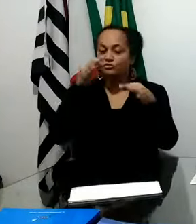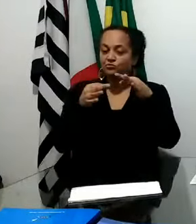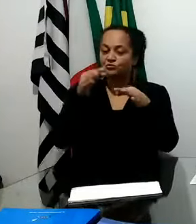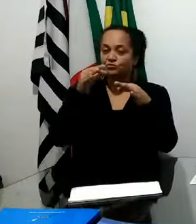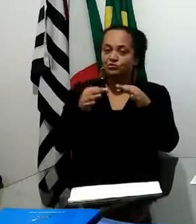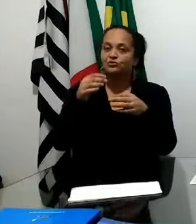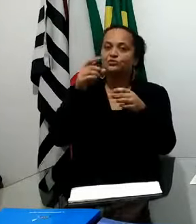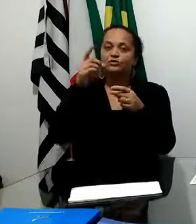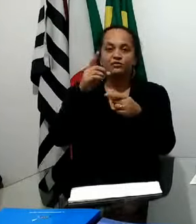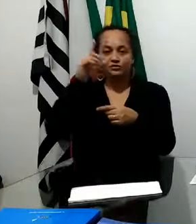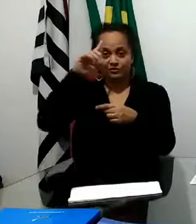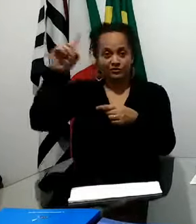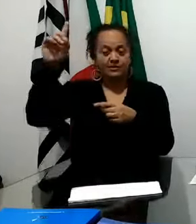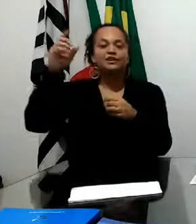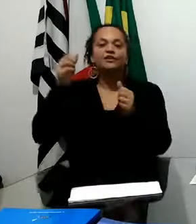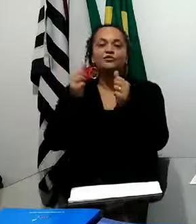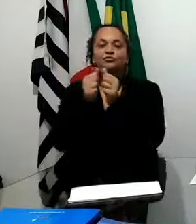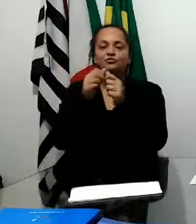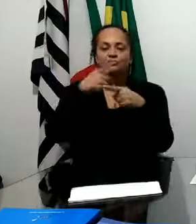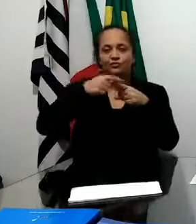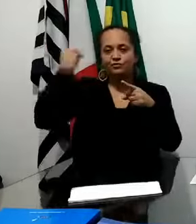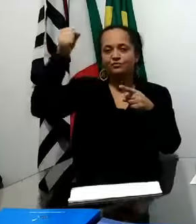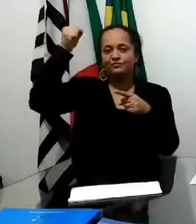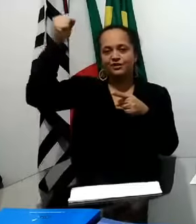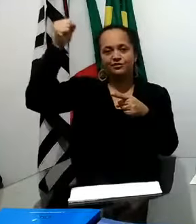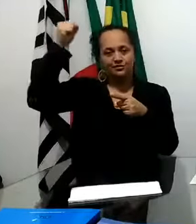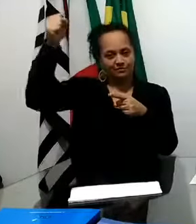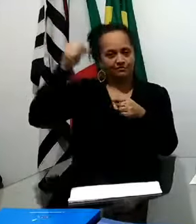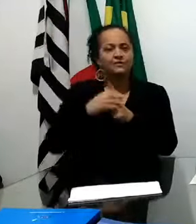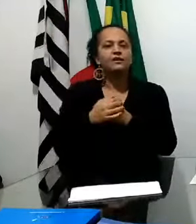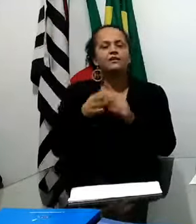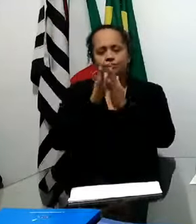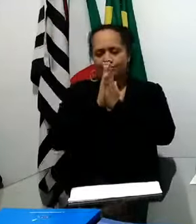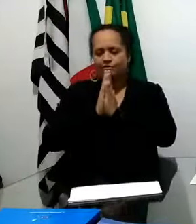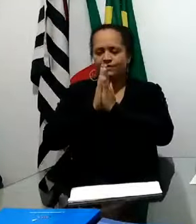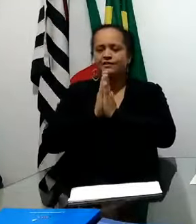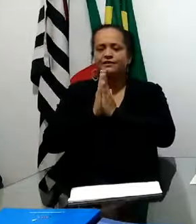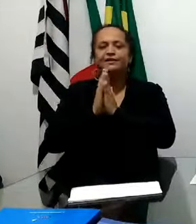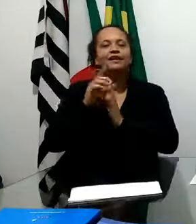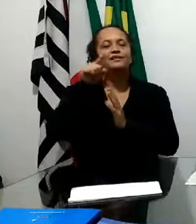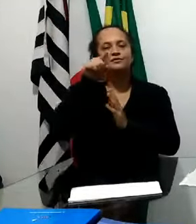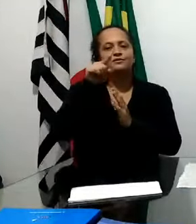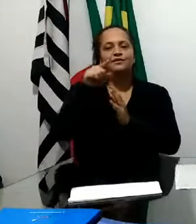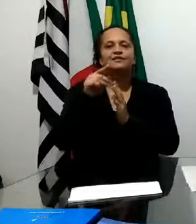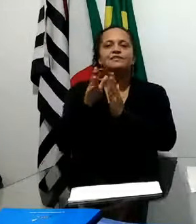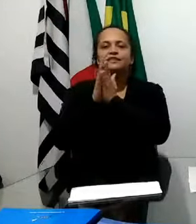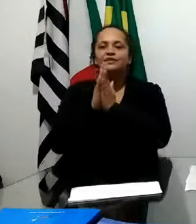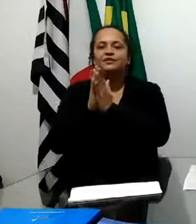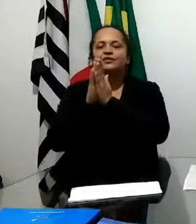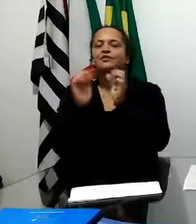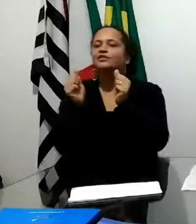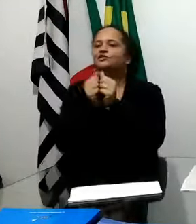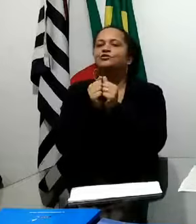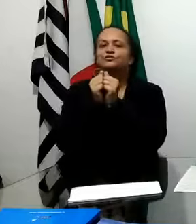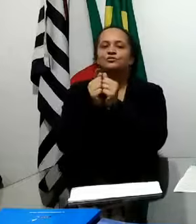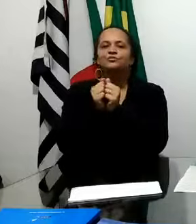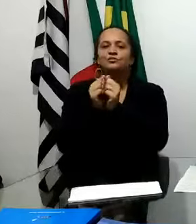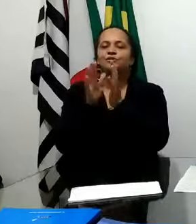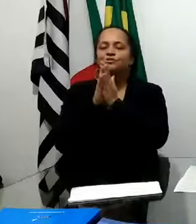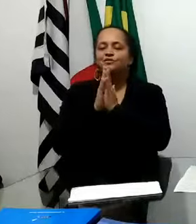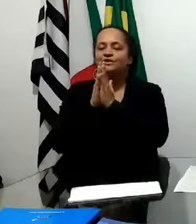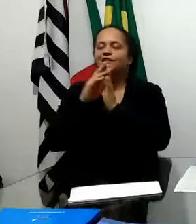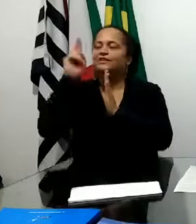viverão a vitória. Amém? Então vamos orar? Que você feche seus olhos aí onde você está. Curve sua cabeça e nós vamos fazer esse período de oração e de intercessão, em